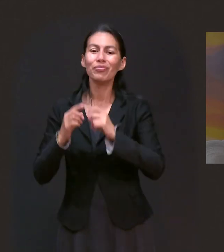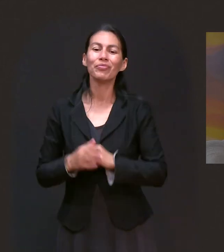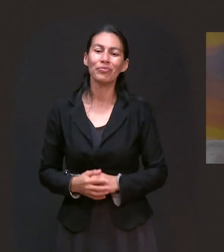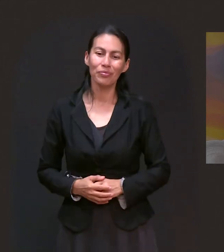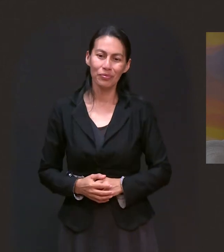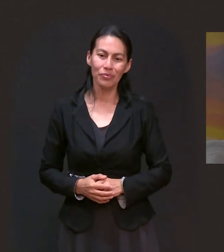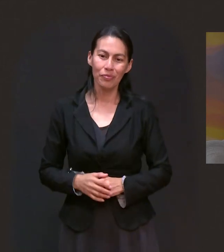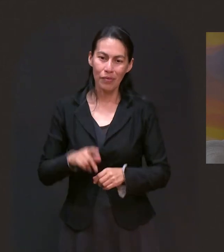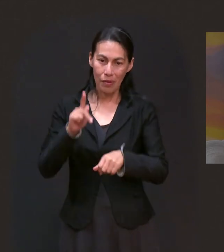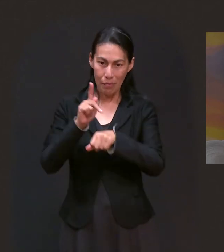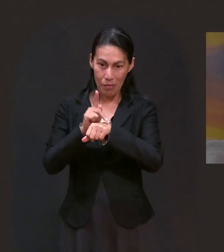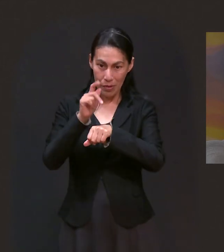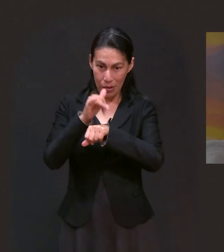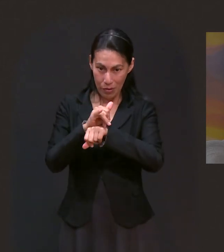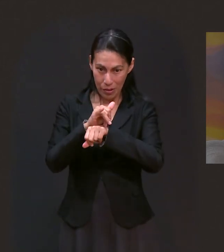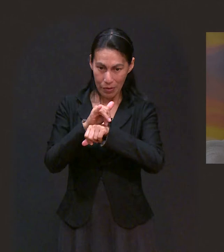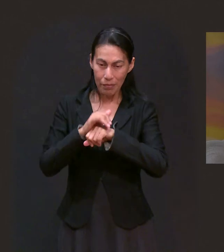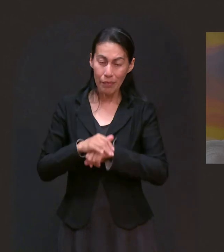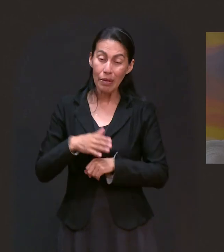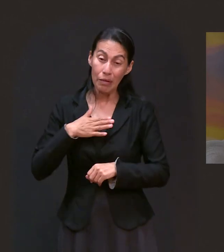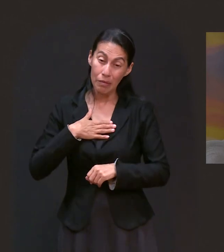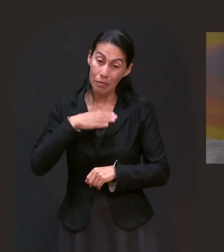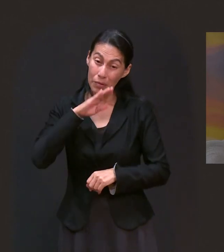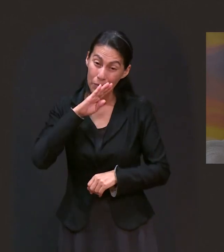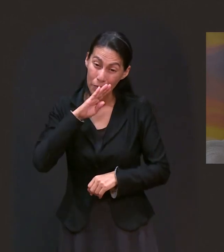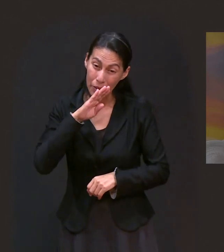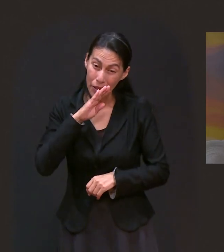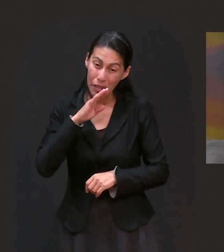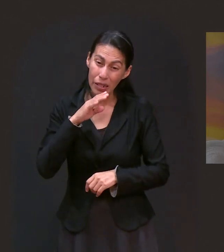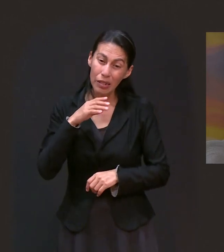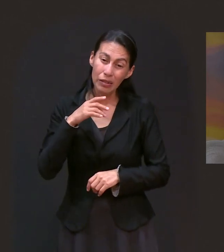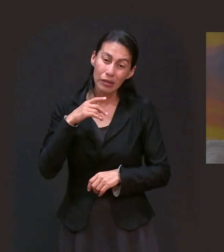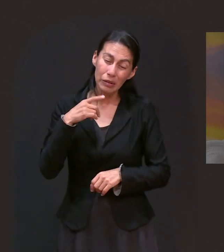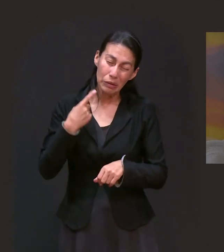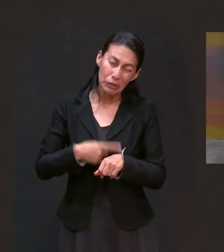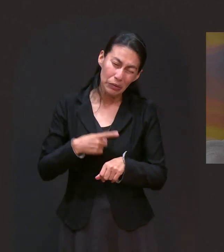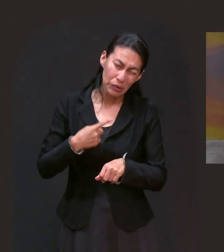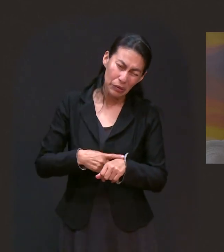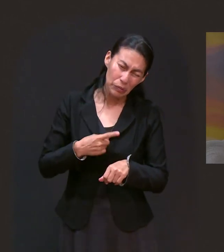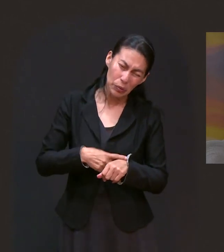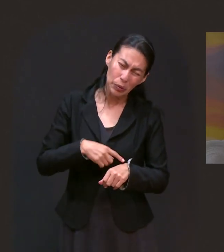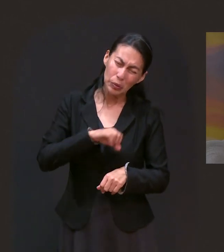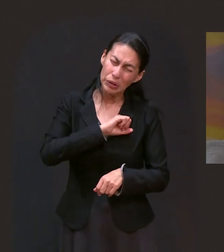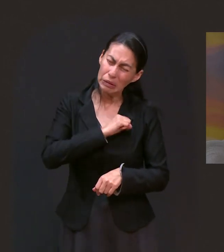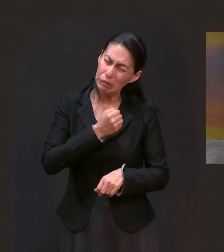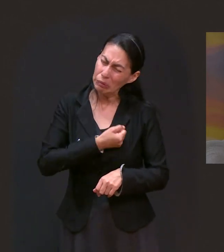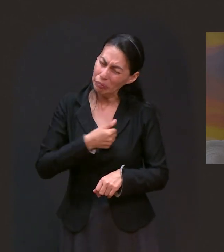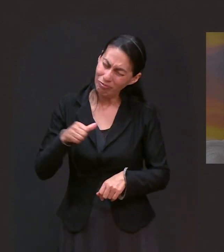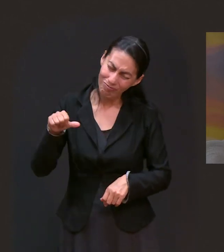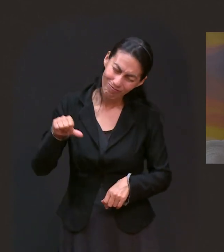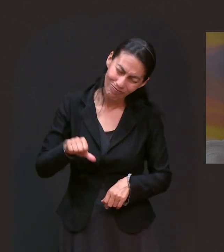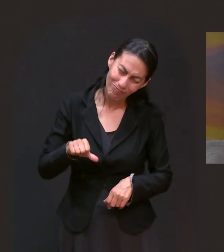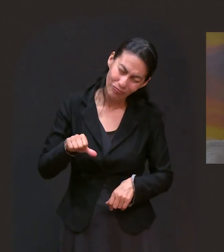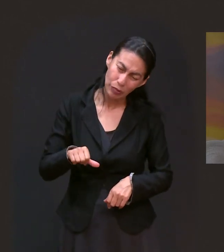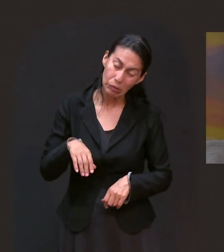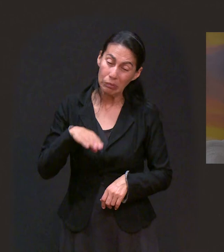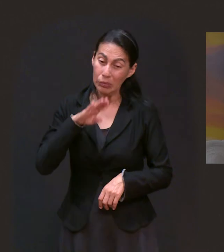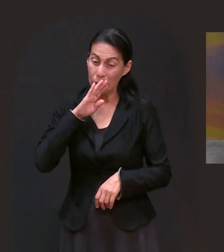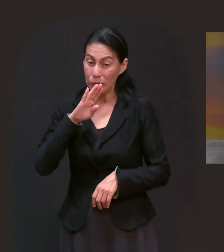volví a ver este en persona en paraguay por una situación de salud de mi madre viaje y